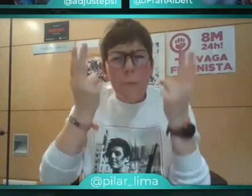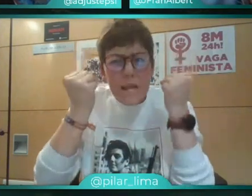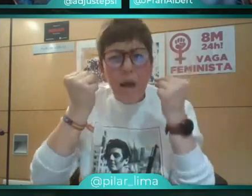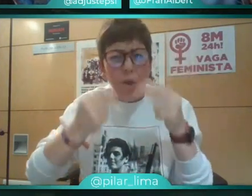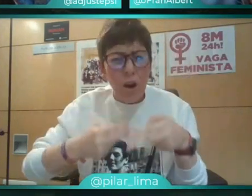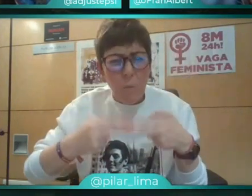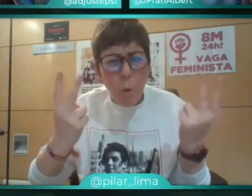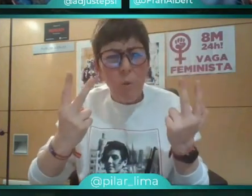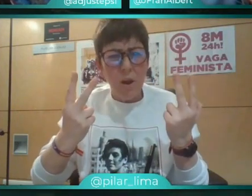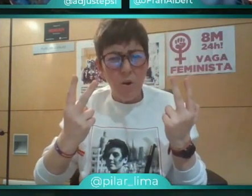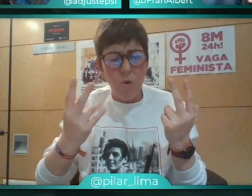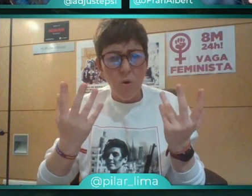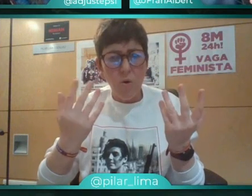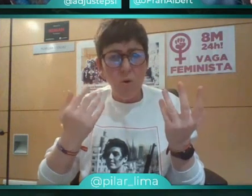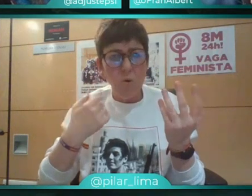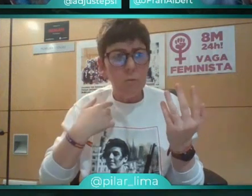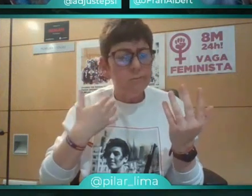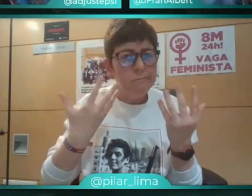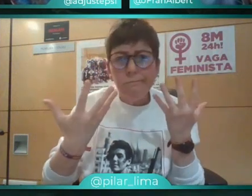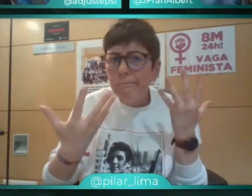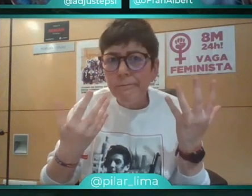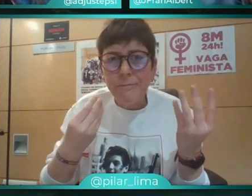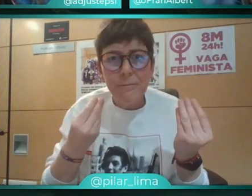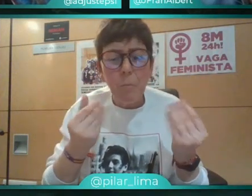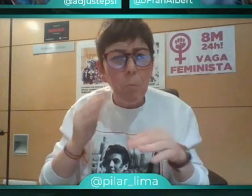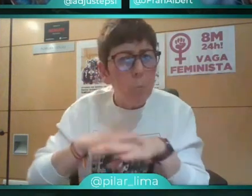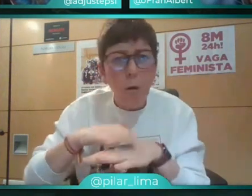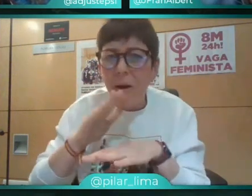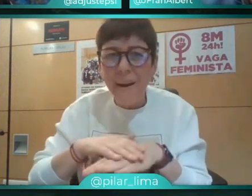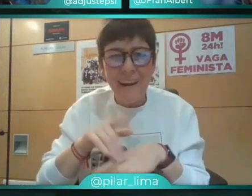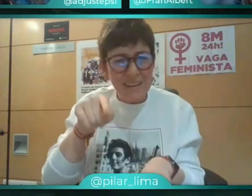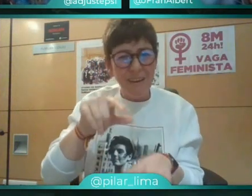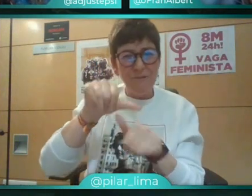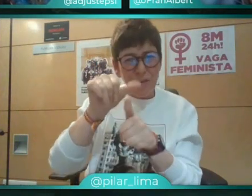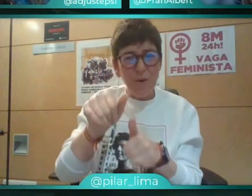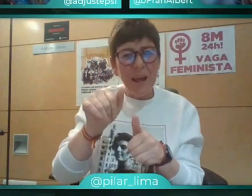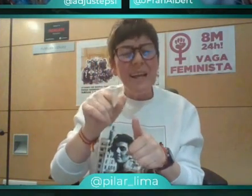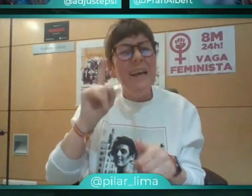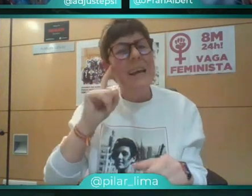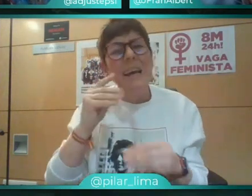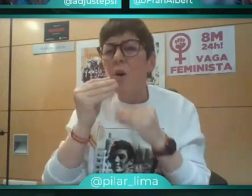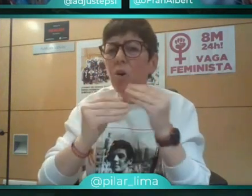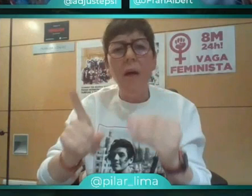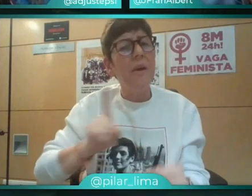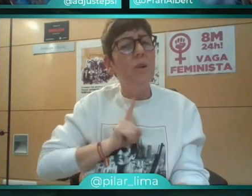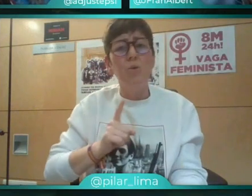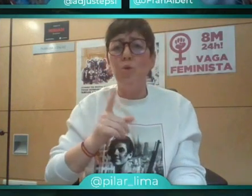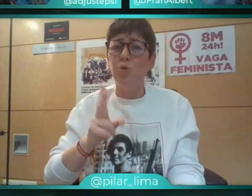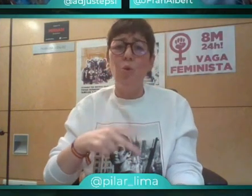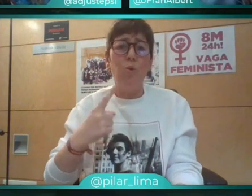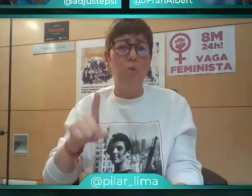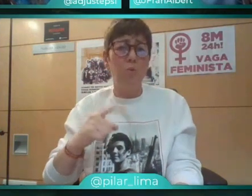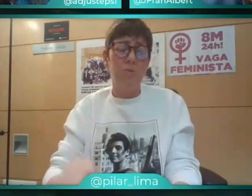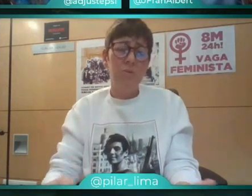este pisotear una humillaciones en público que dices por qué por qué estas formas